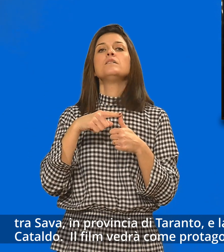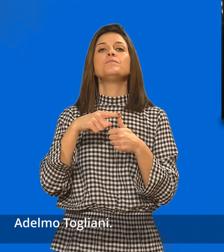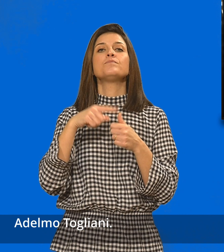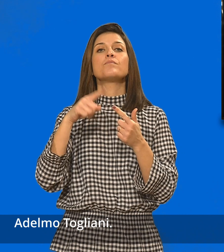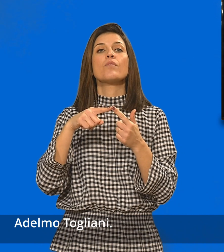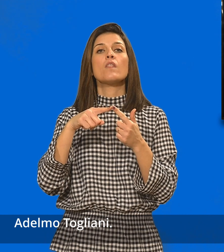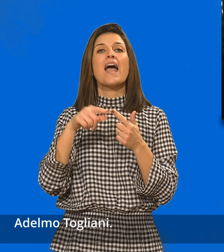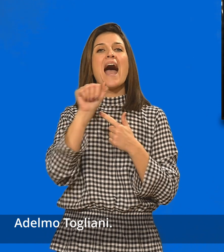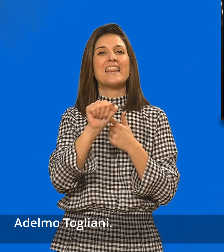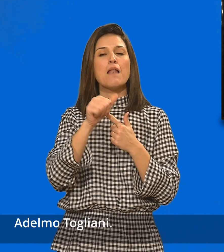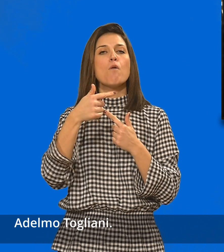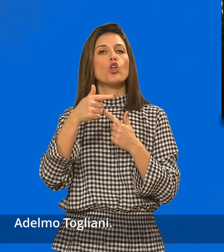e adelmo togliani